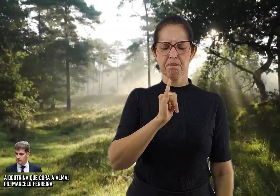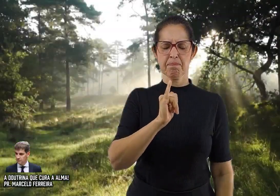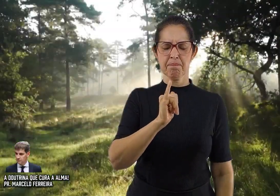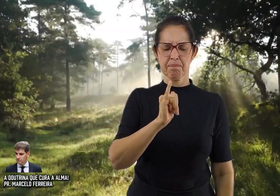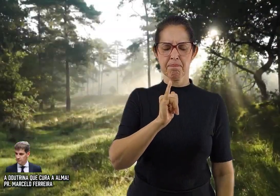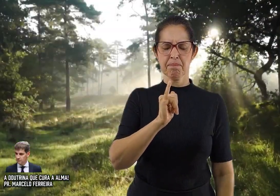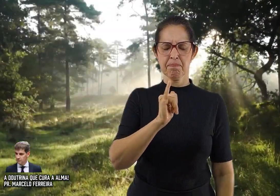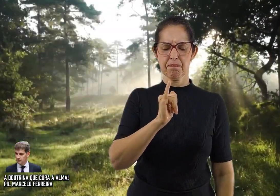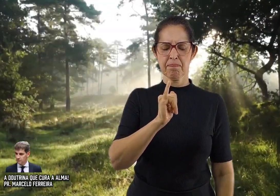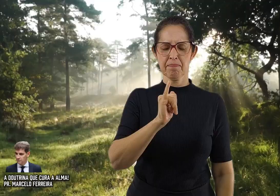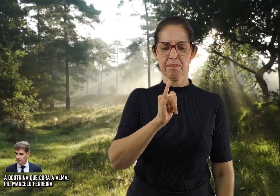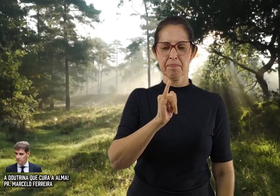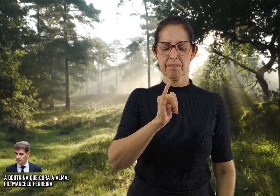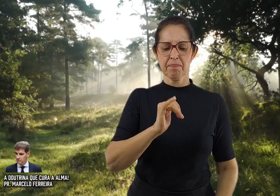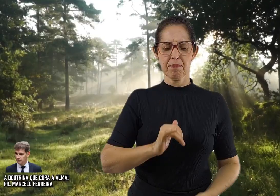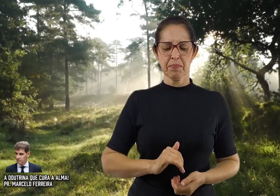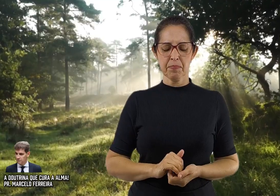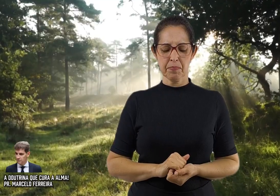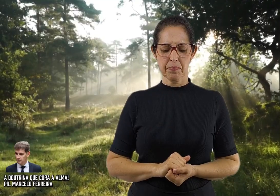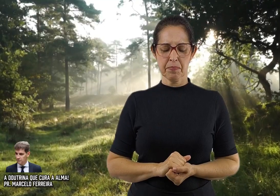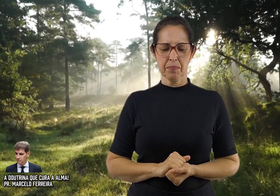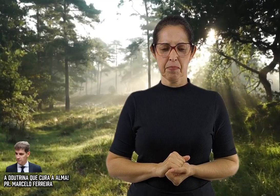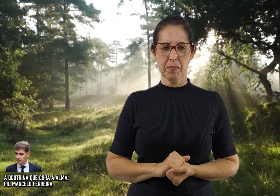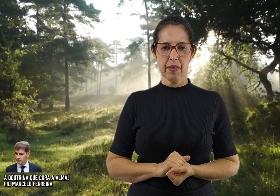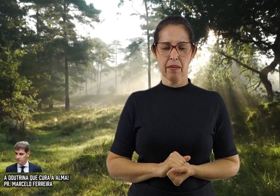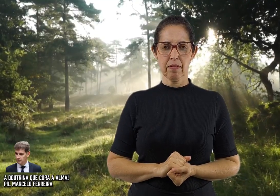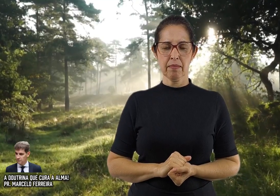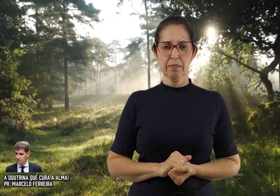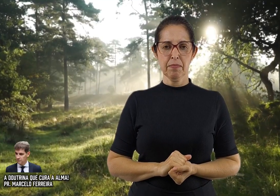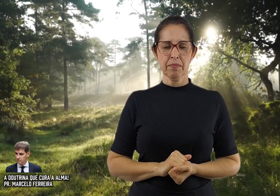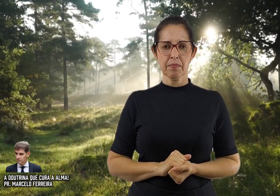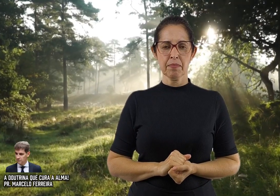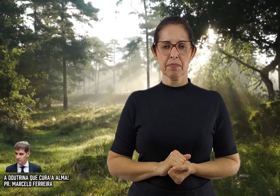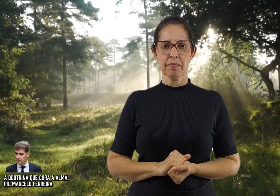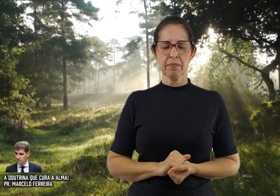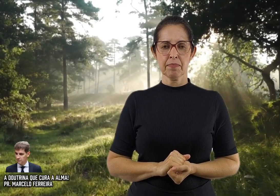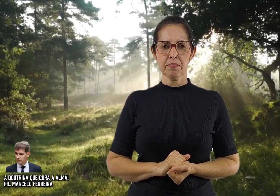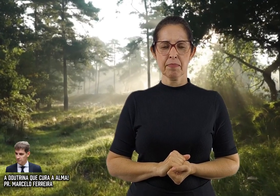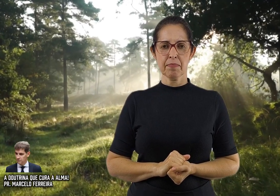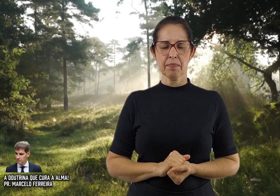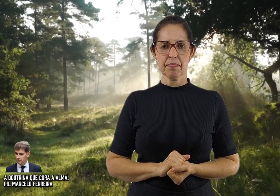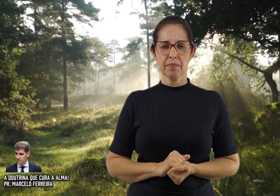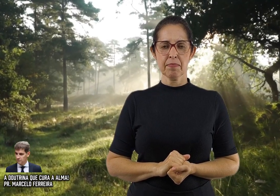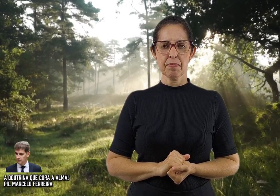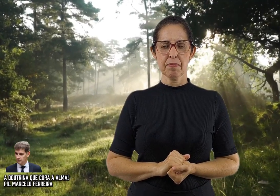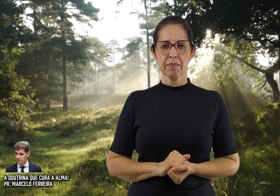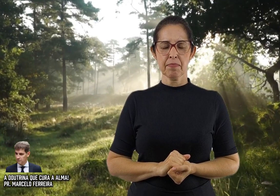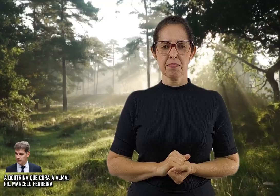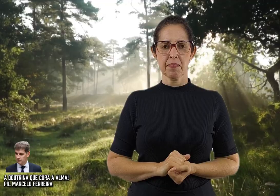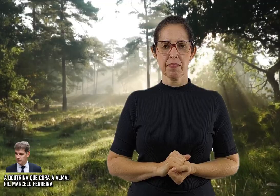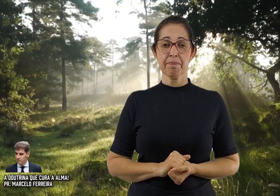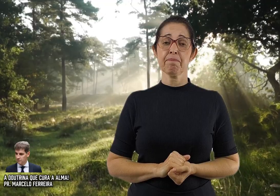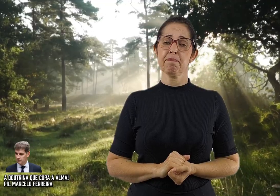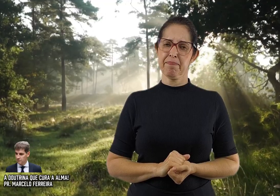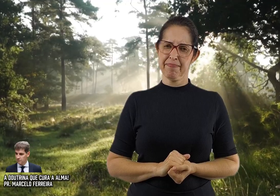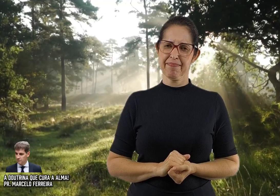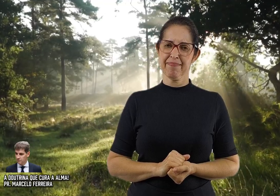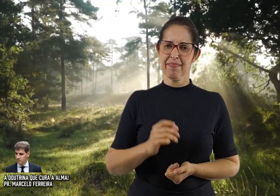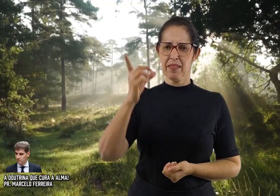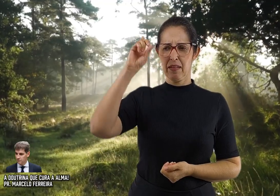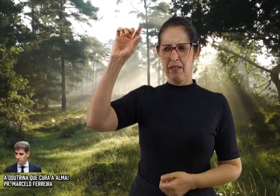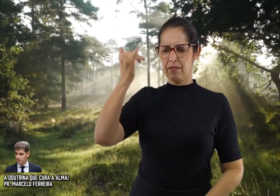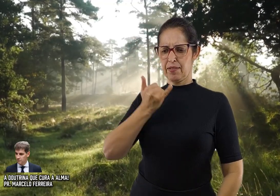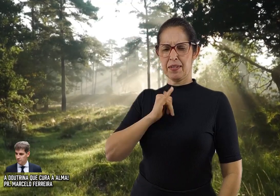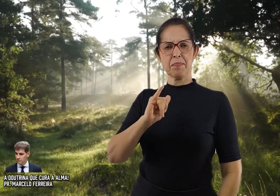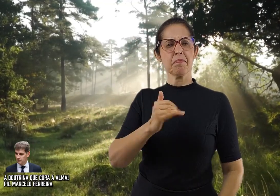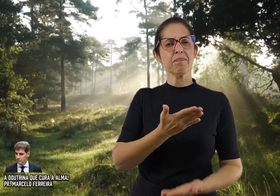aumento. Odei canta la mais Suriai, Deliai Suriai. Nele me andrasse, hadri haise. Meus servos,